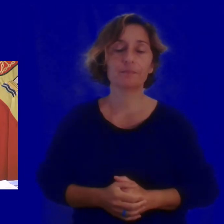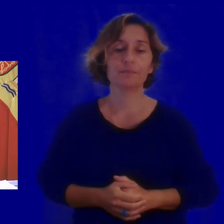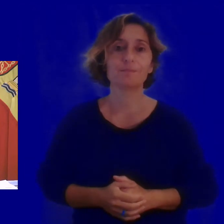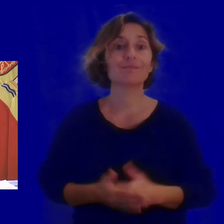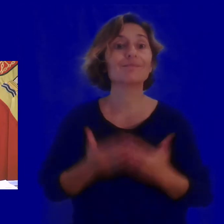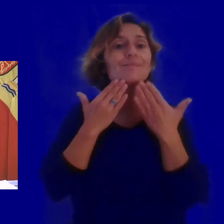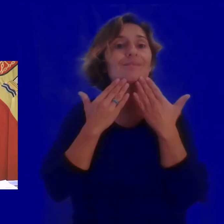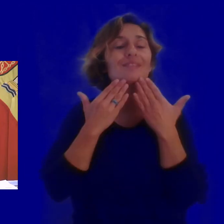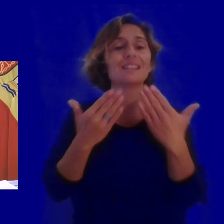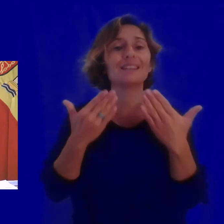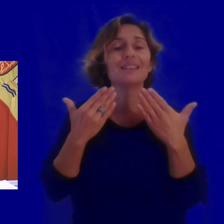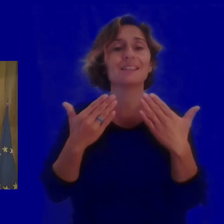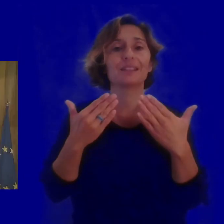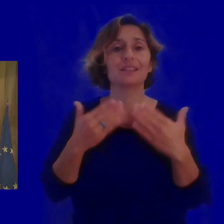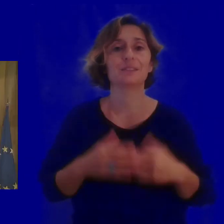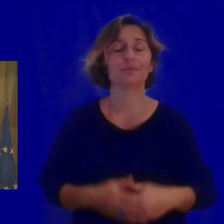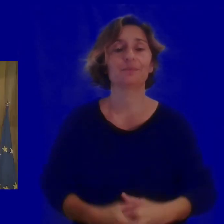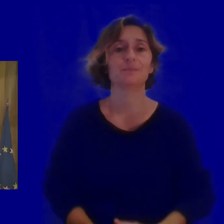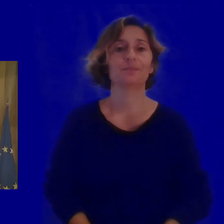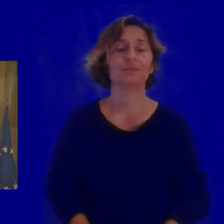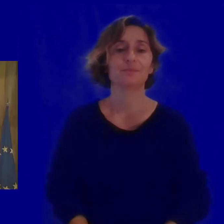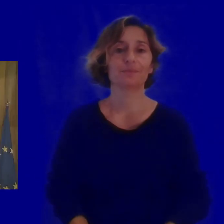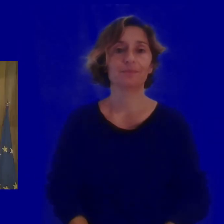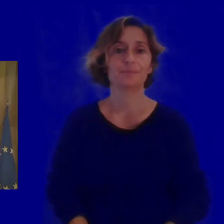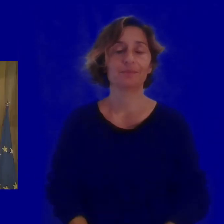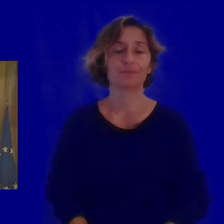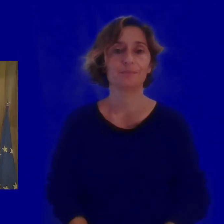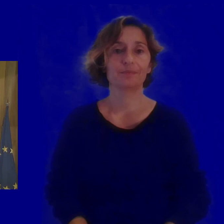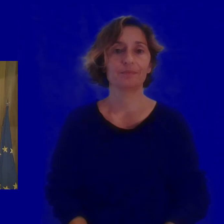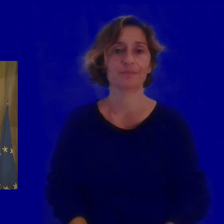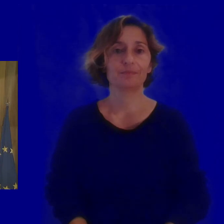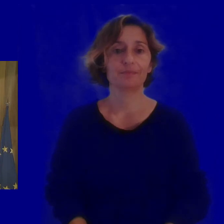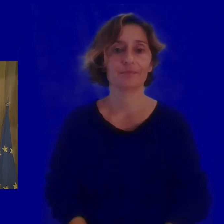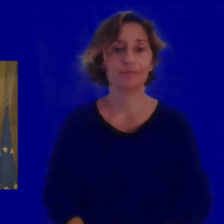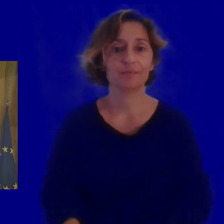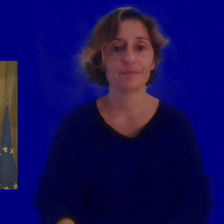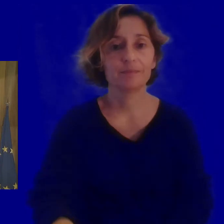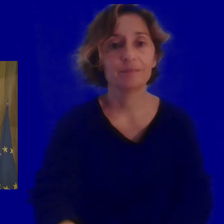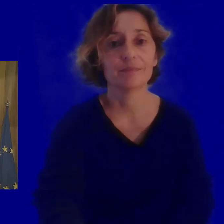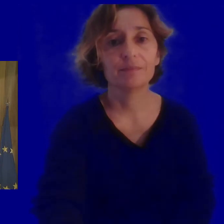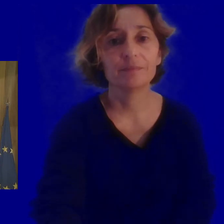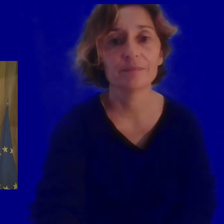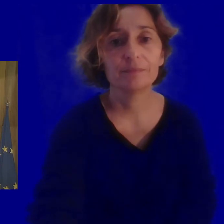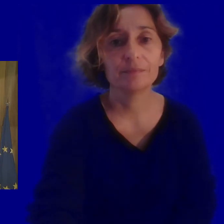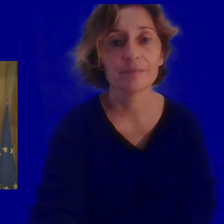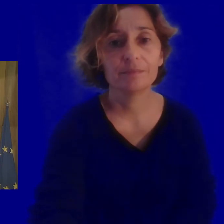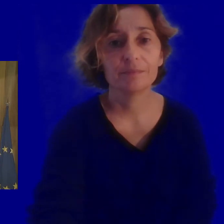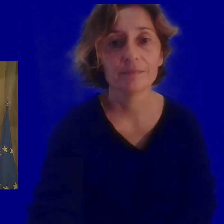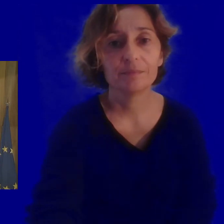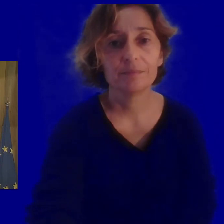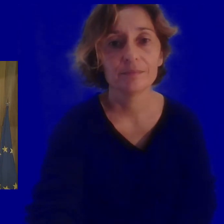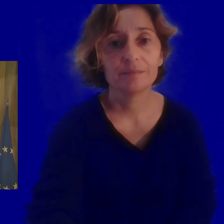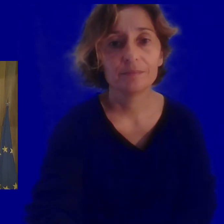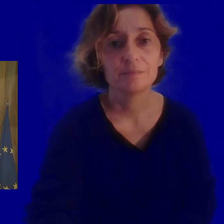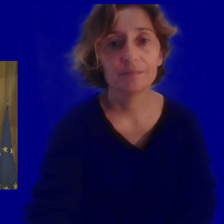Eskerrik asko, muchas gracias. Muchas gracias, Marian, y atendemos a las preguntas que nos quieran realizar.